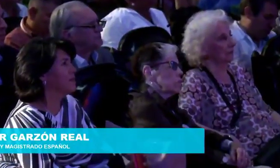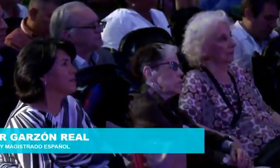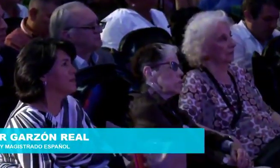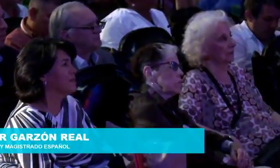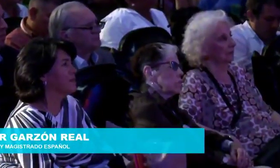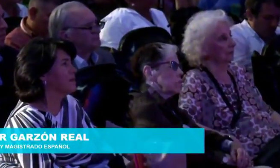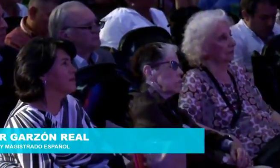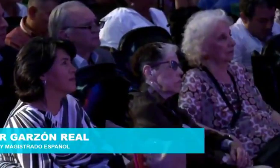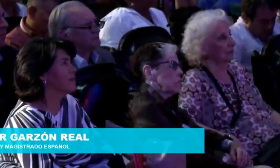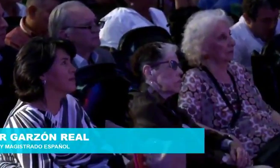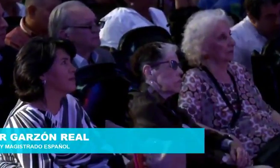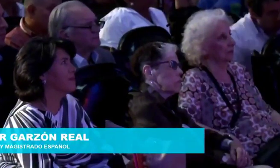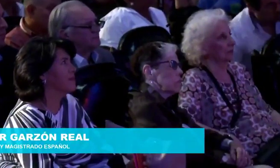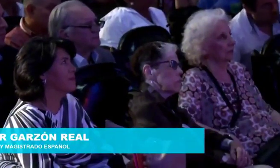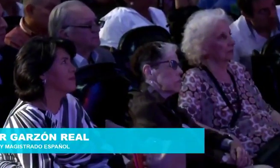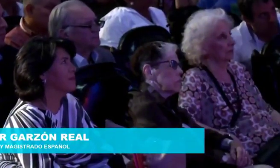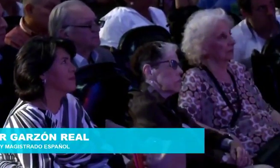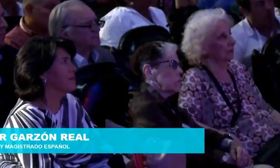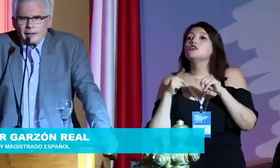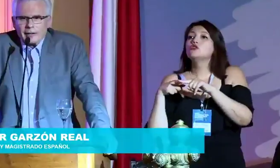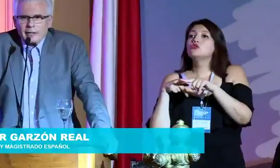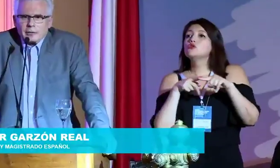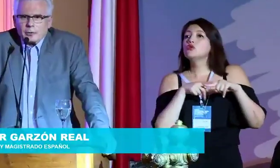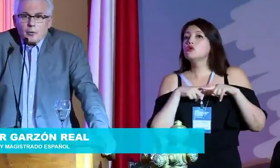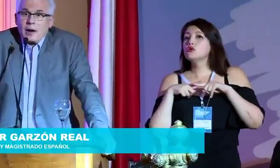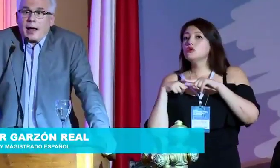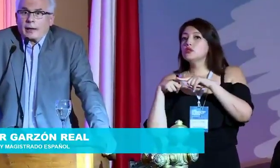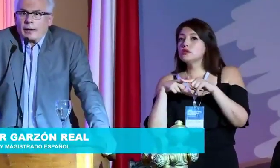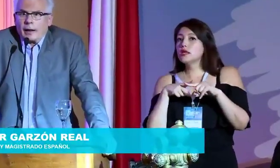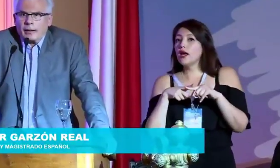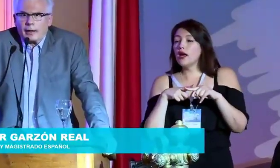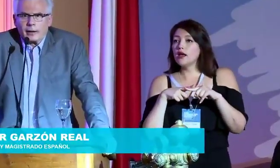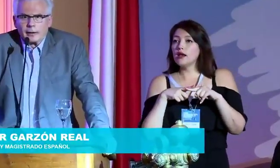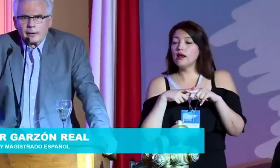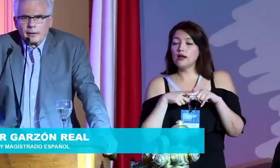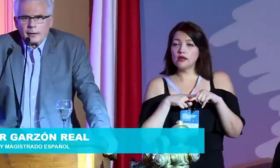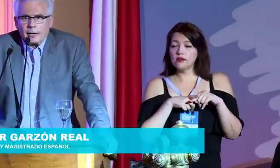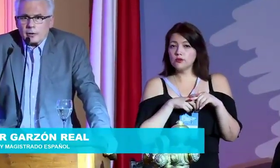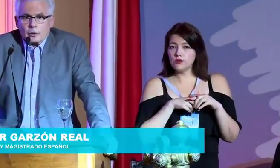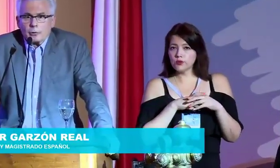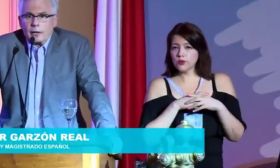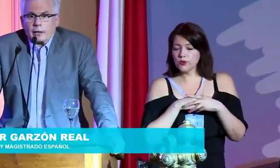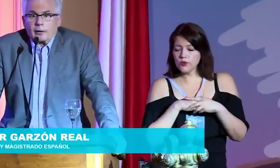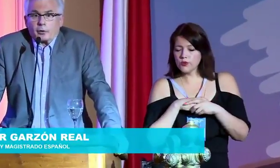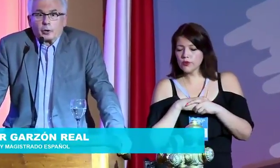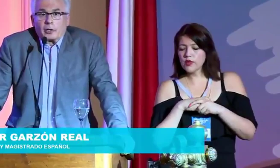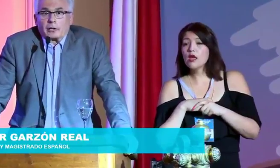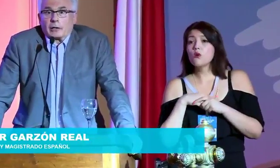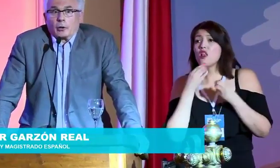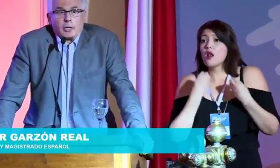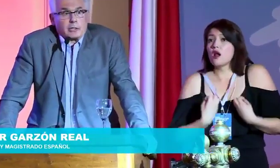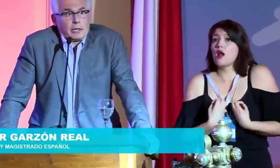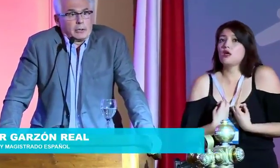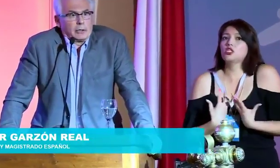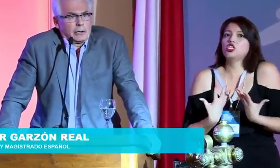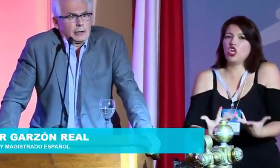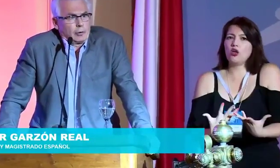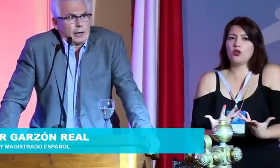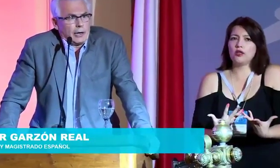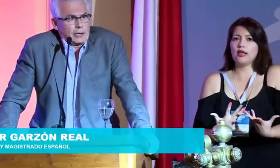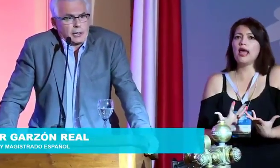que la protesta social es una algarada, es una reacción de